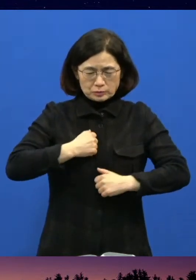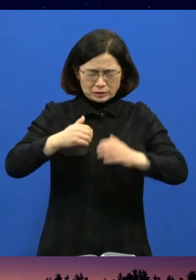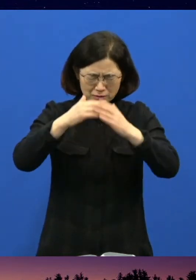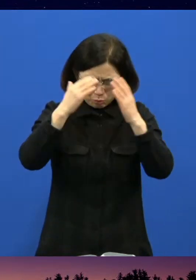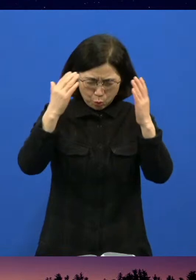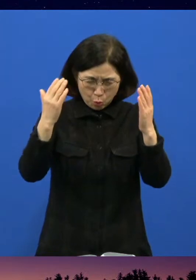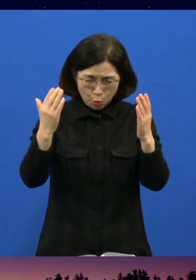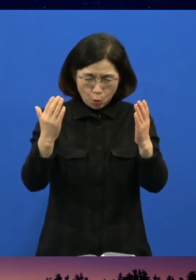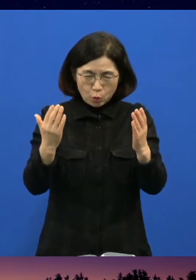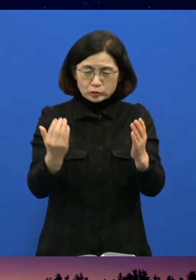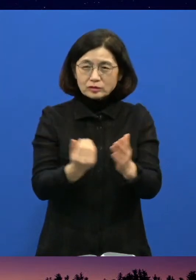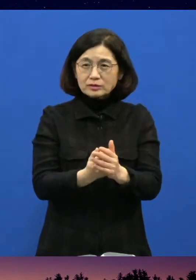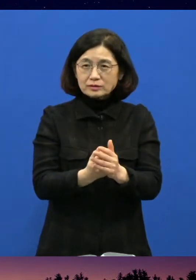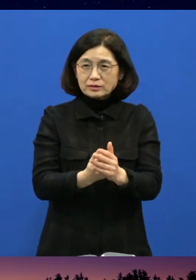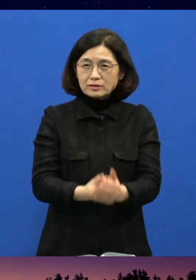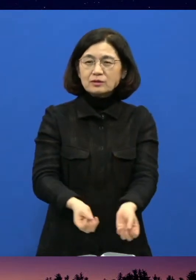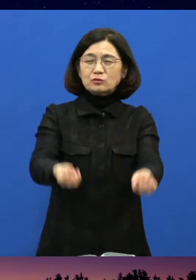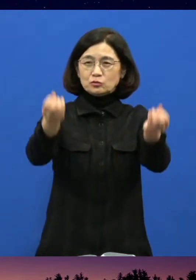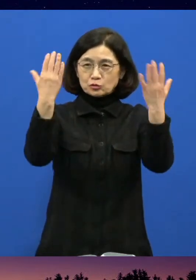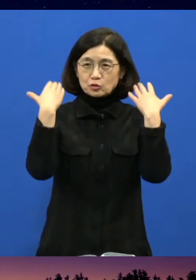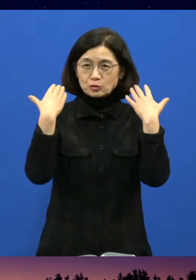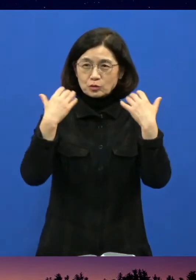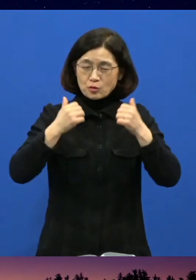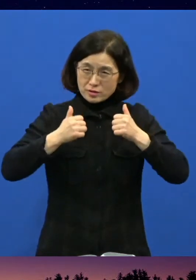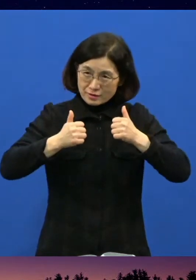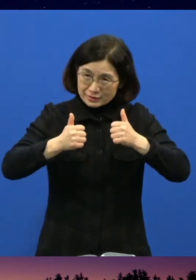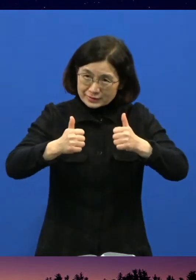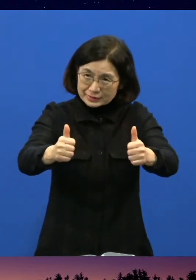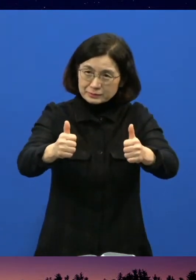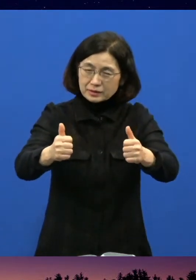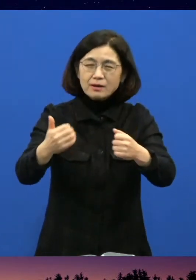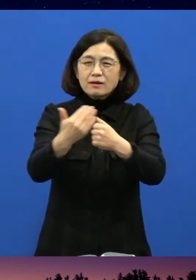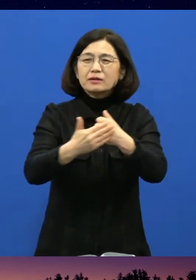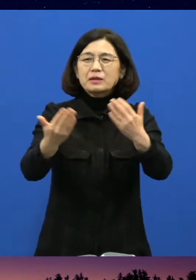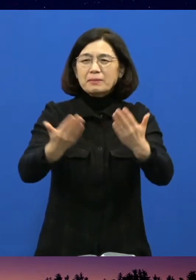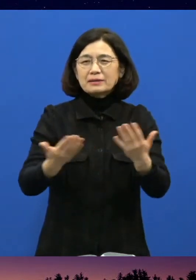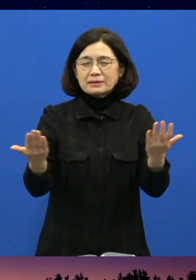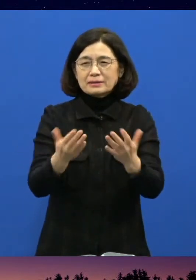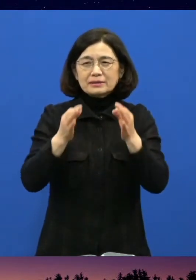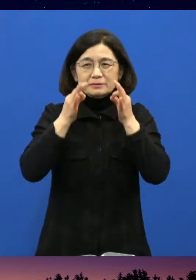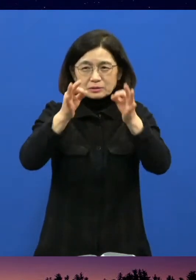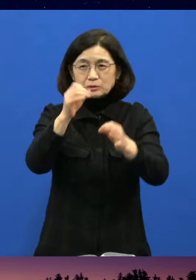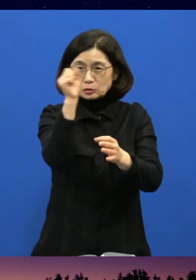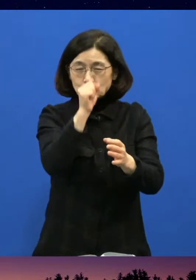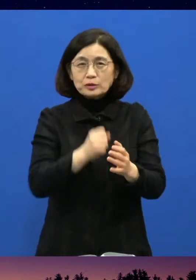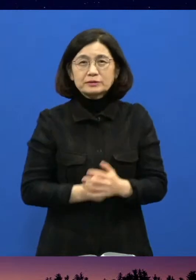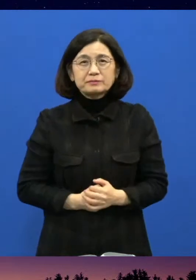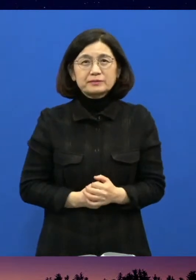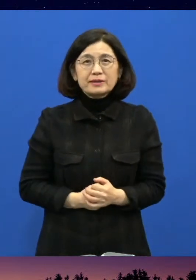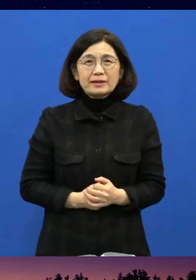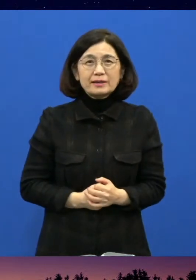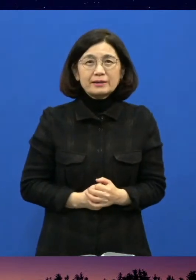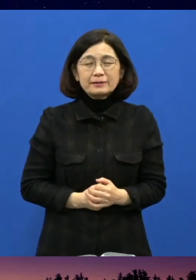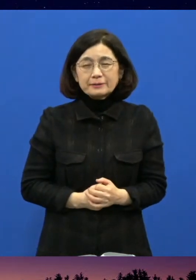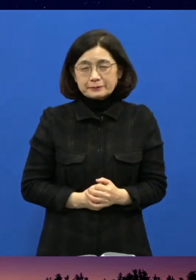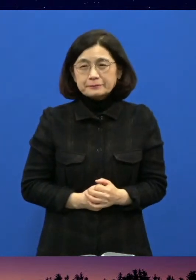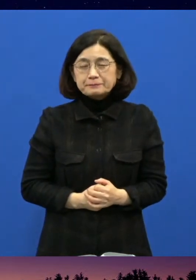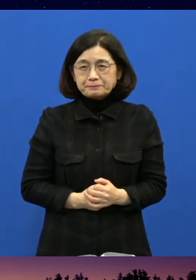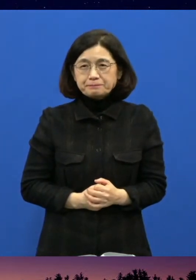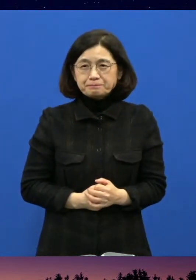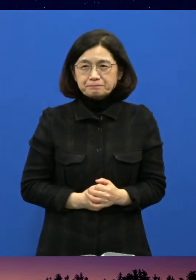아마 제가 보기에는 한 5월 정도 되면 이제 이 모든 그런 것들이 꺾이지